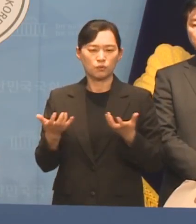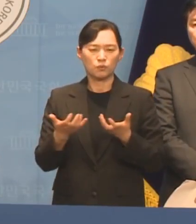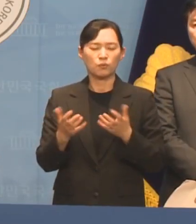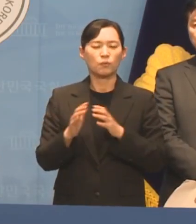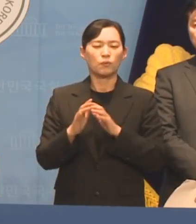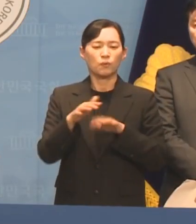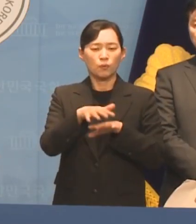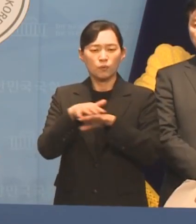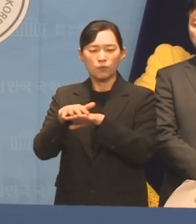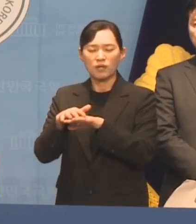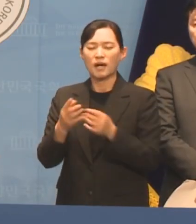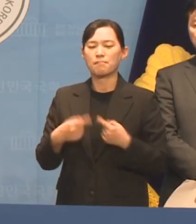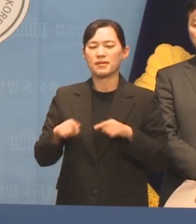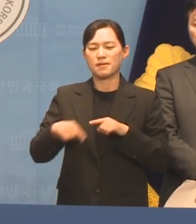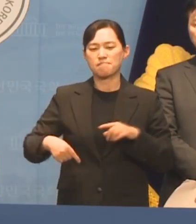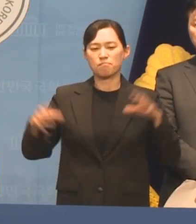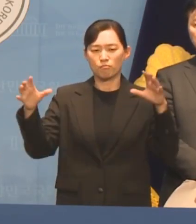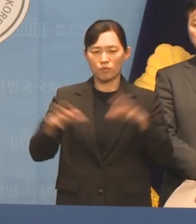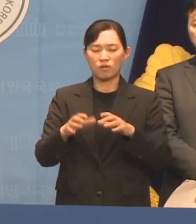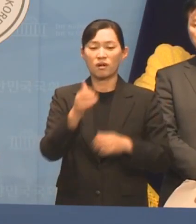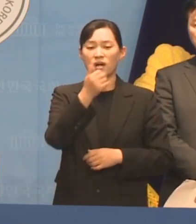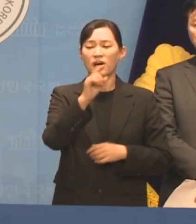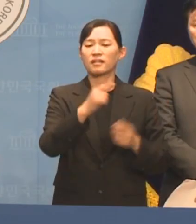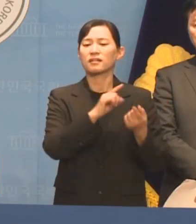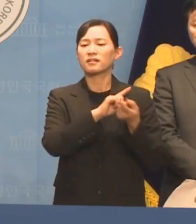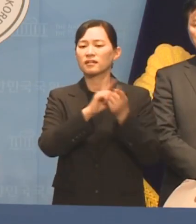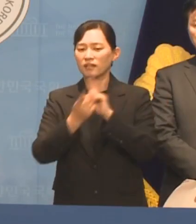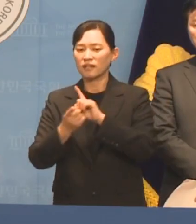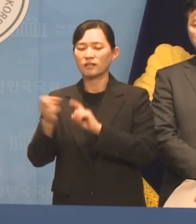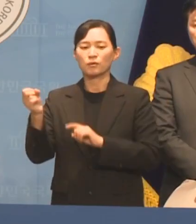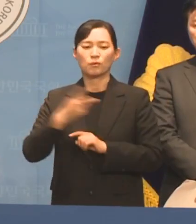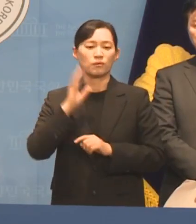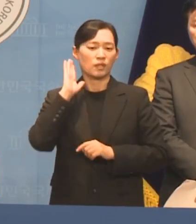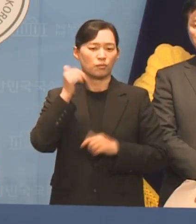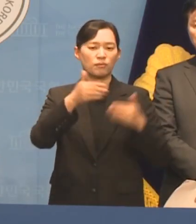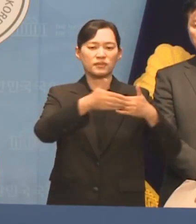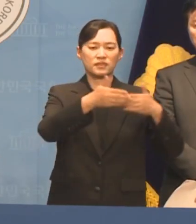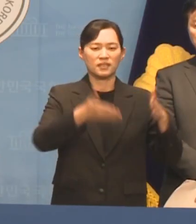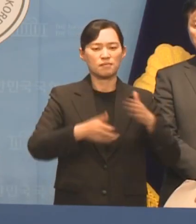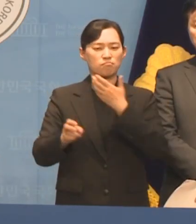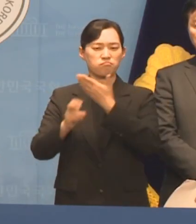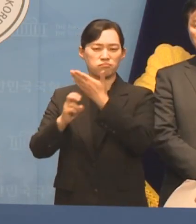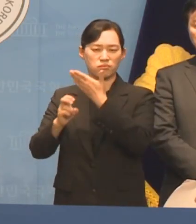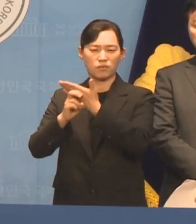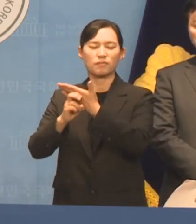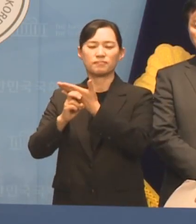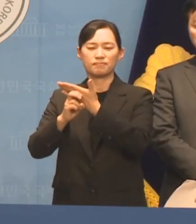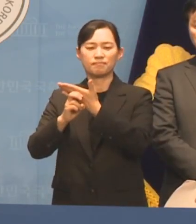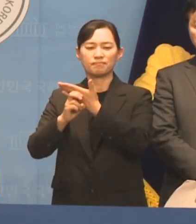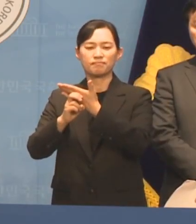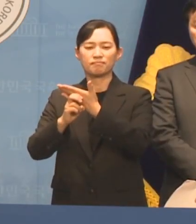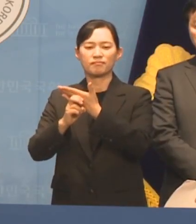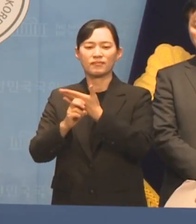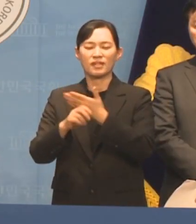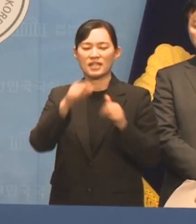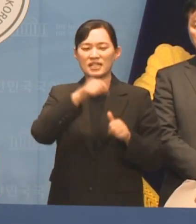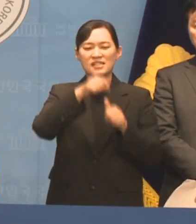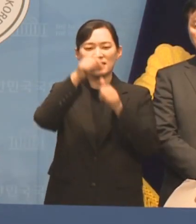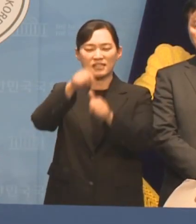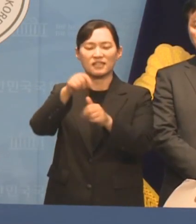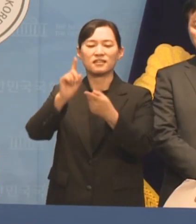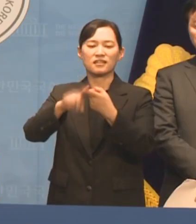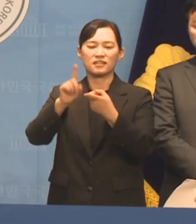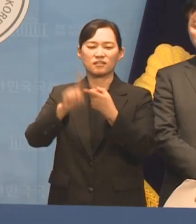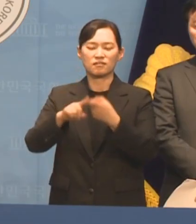노조들이 함께 힘을 모아 한덕수 권한대행 그리고 대통령실의 위헌 위법한 불법 알박기 인사에